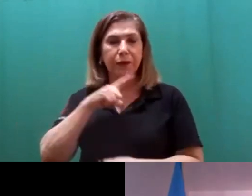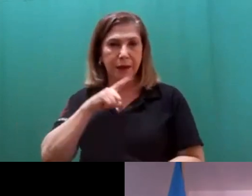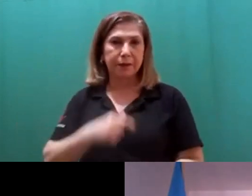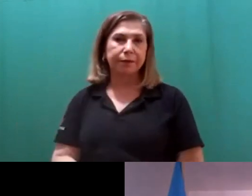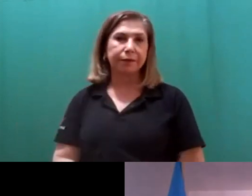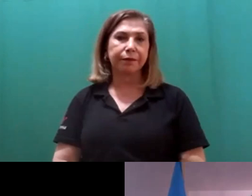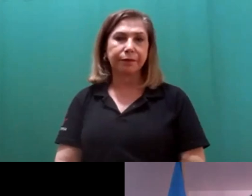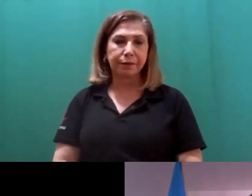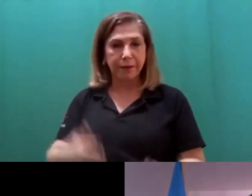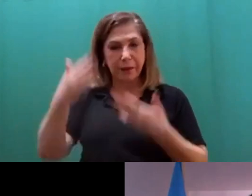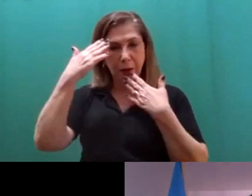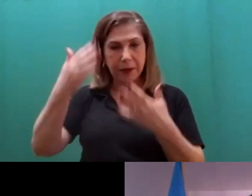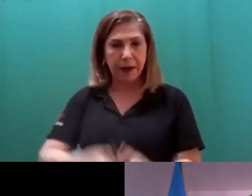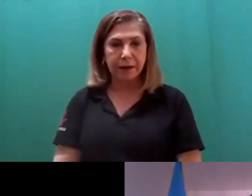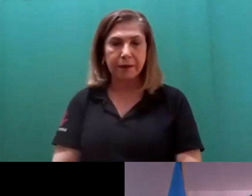Obrigado.